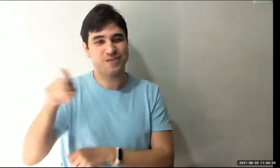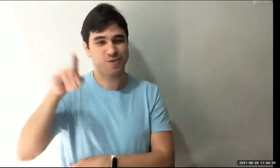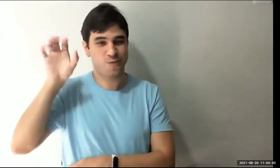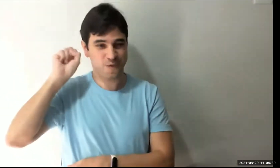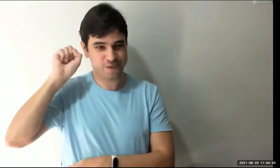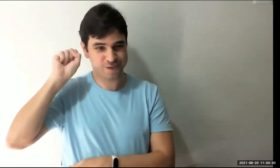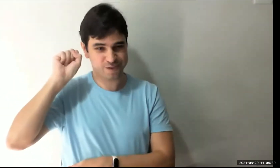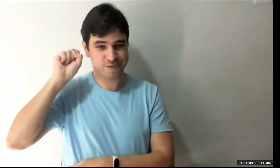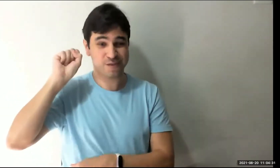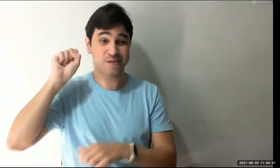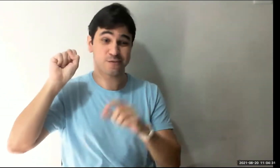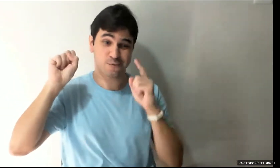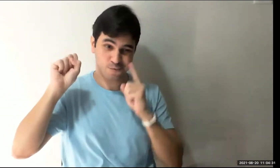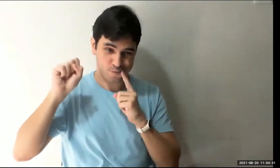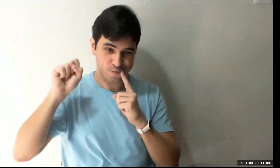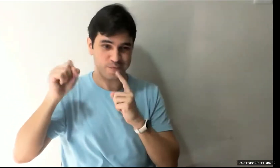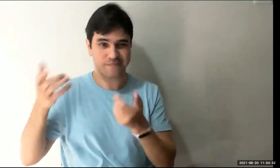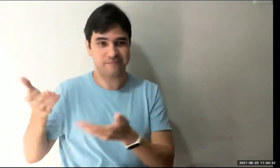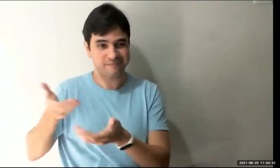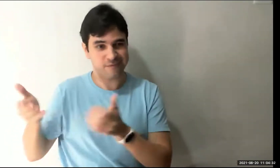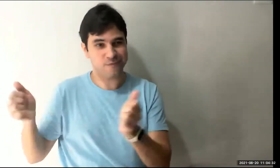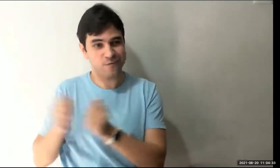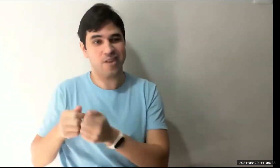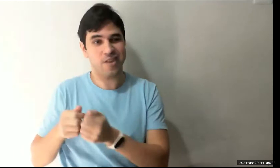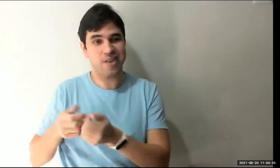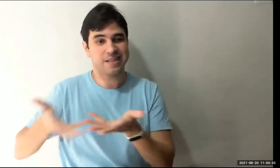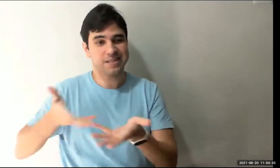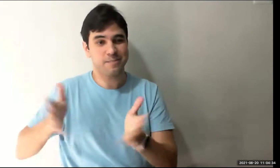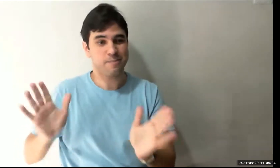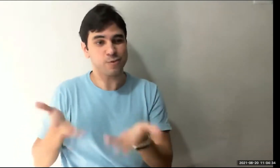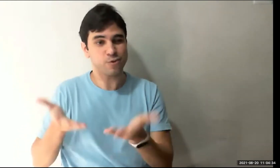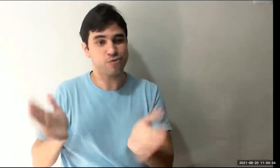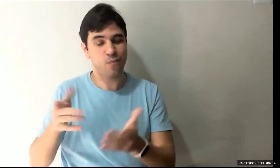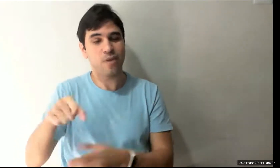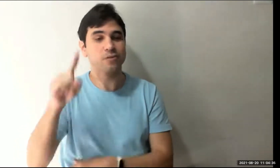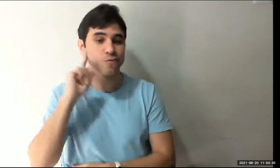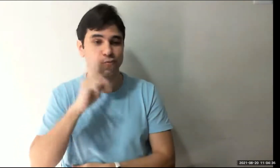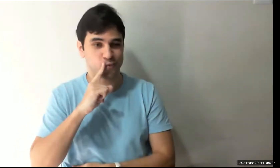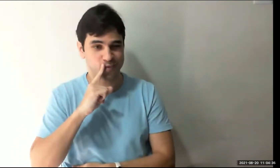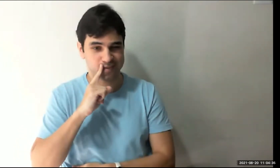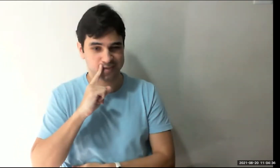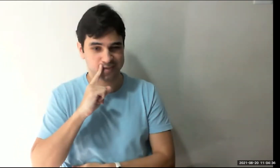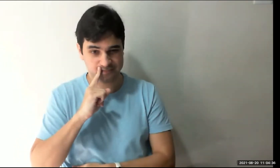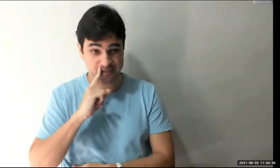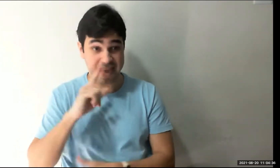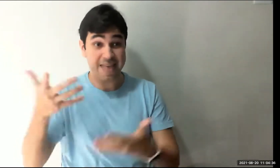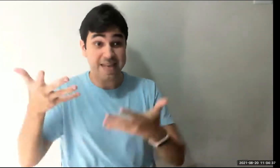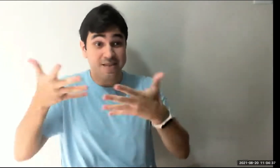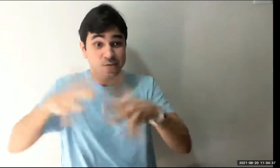que é mais fácil, né? Assim, que eu sei e conheço que tem professores ouvintes e também surdos. Então,